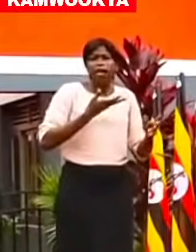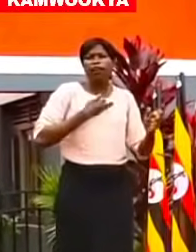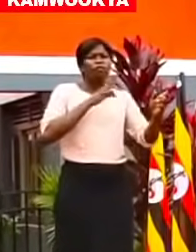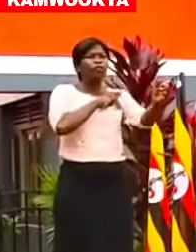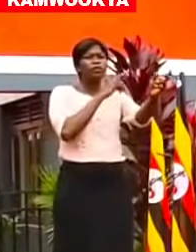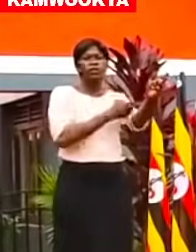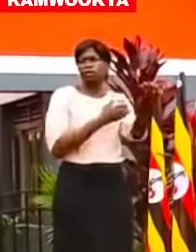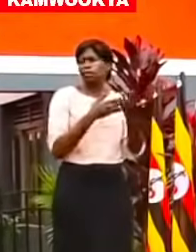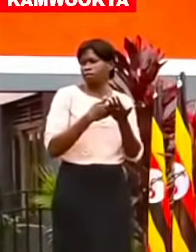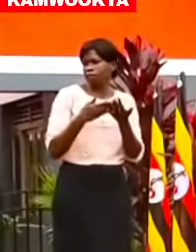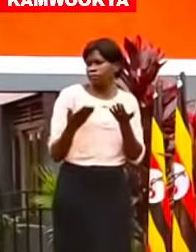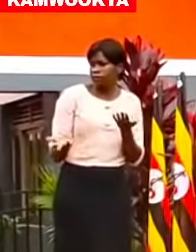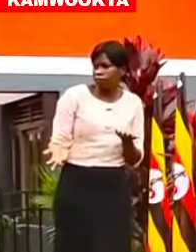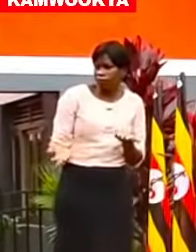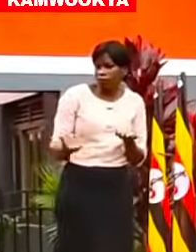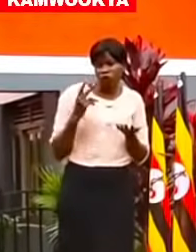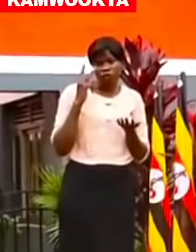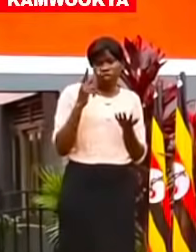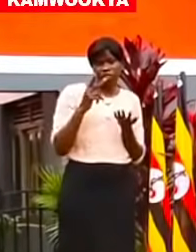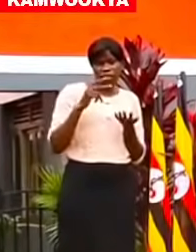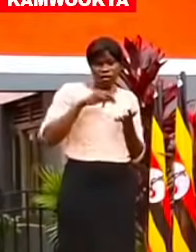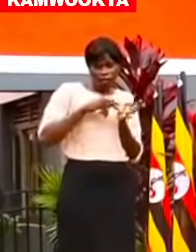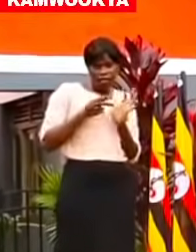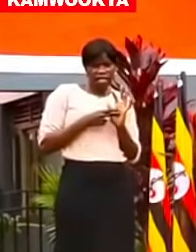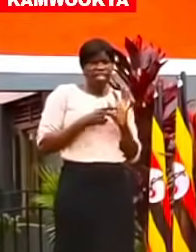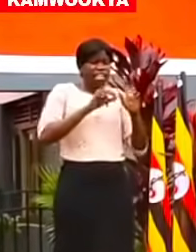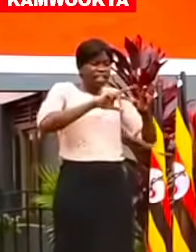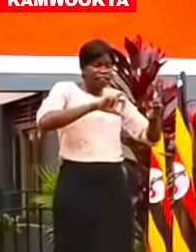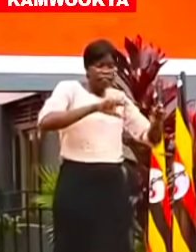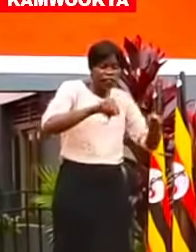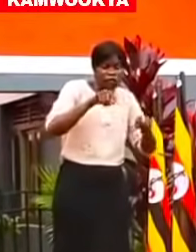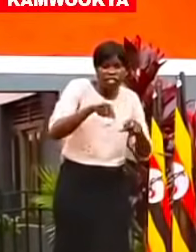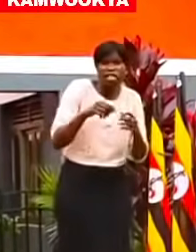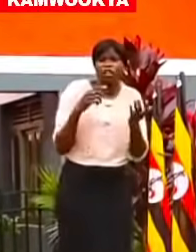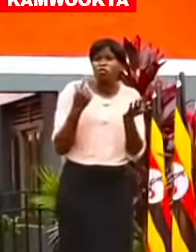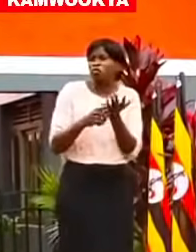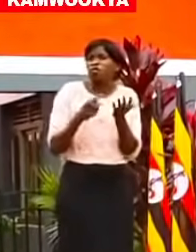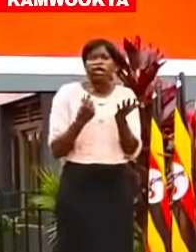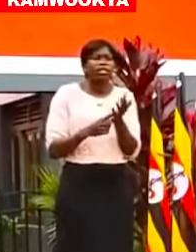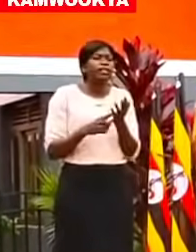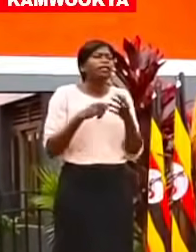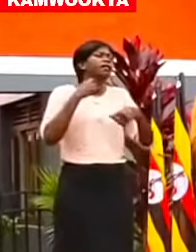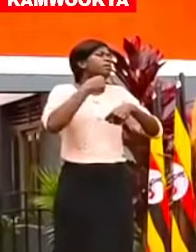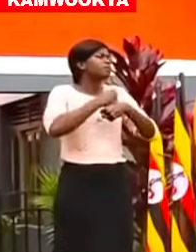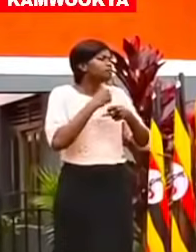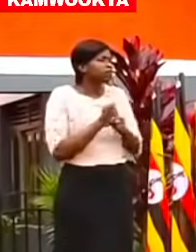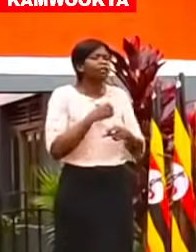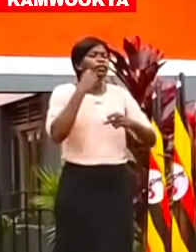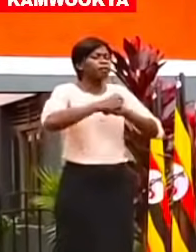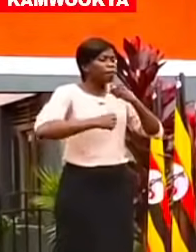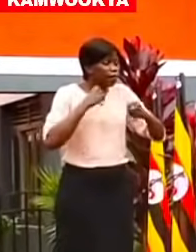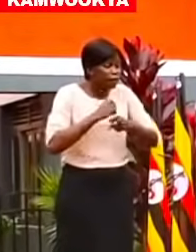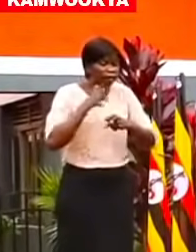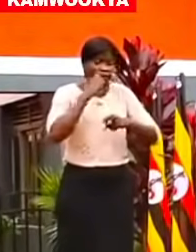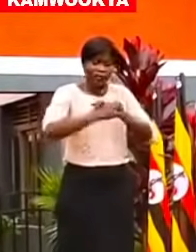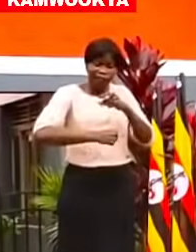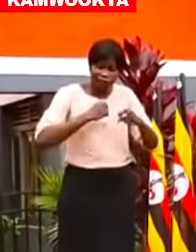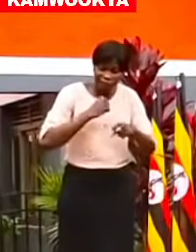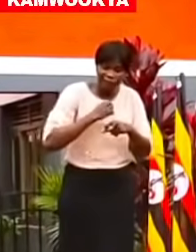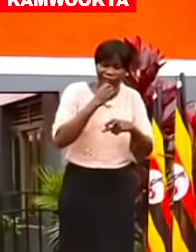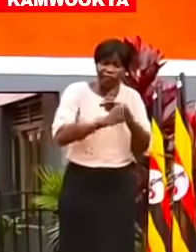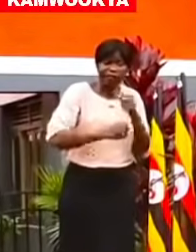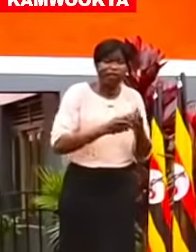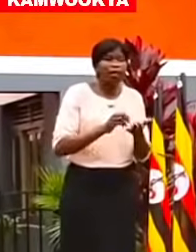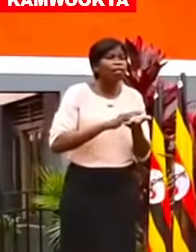gyabwe. Kyovudde olaba okunoonyereza mu ggwanga lyaffe lino kukolebwa myaka ku myaka nga tebiggwa.